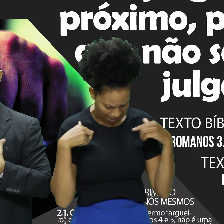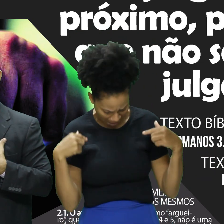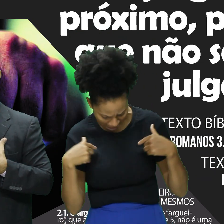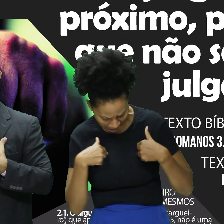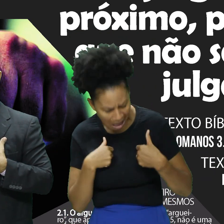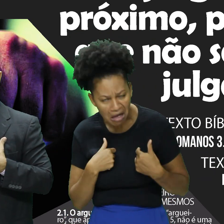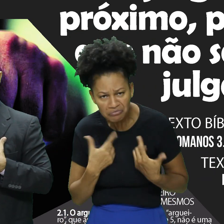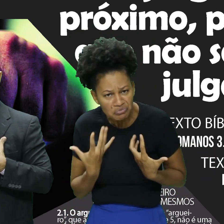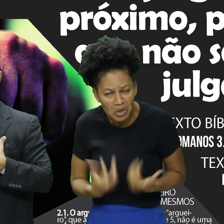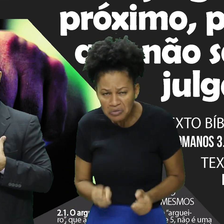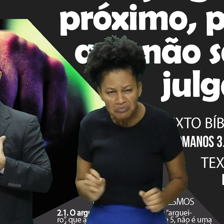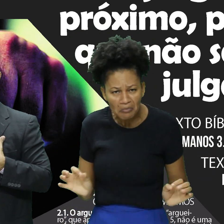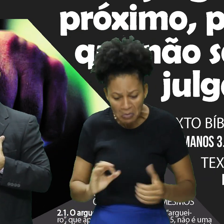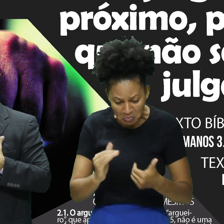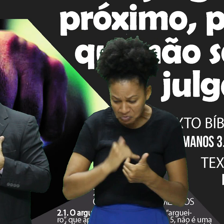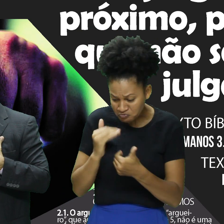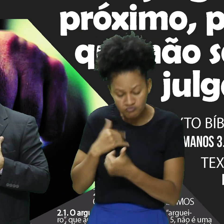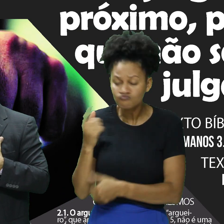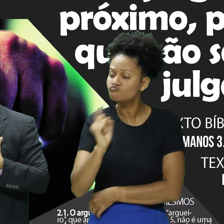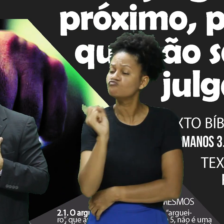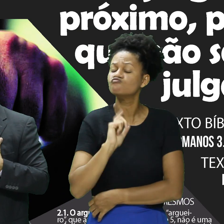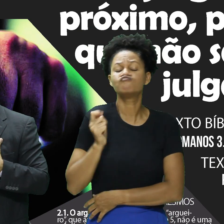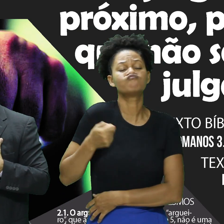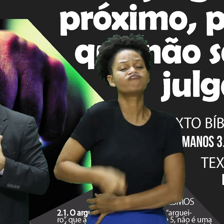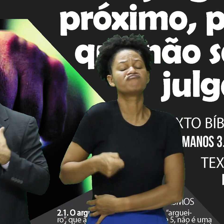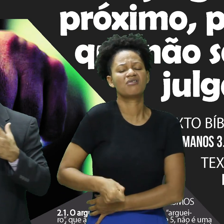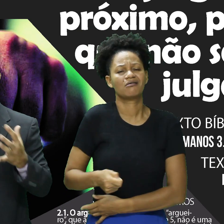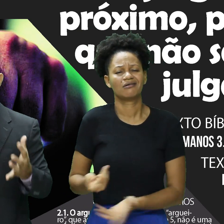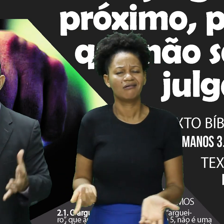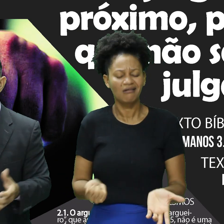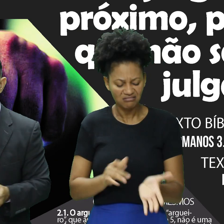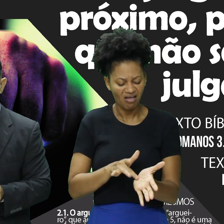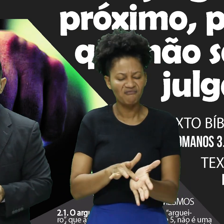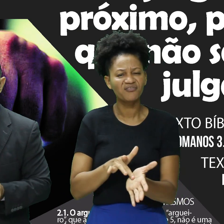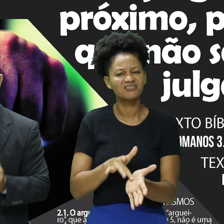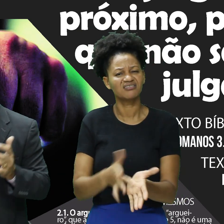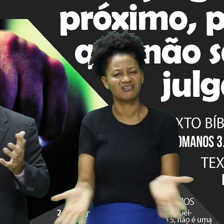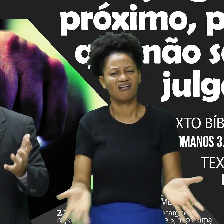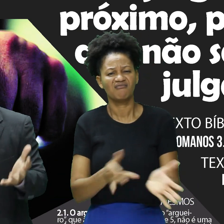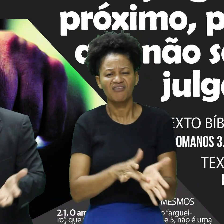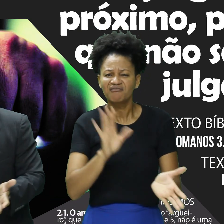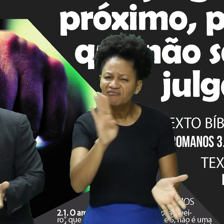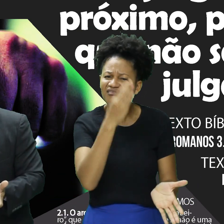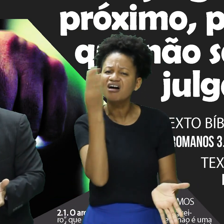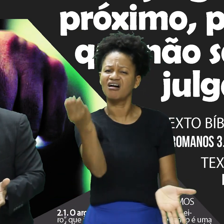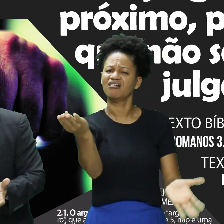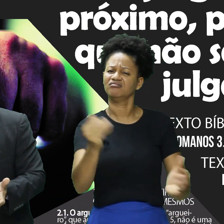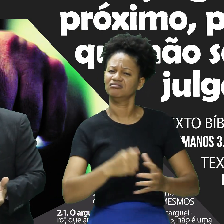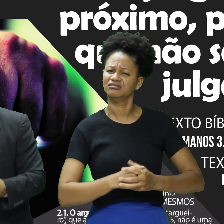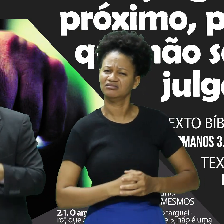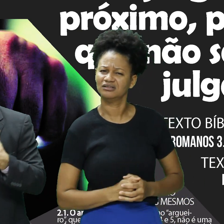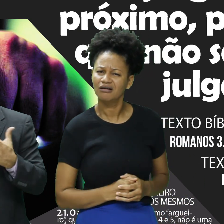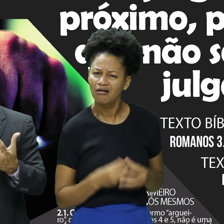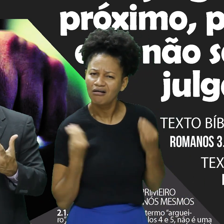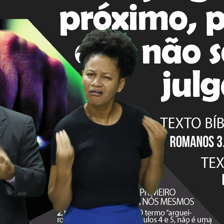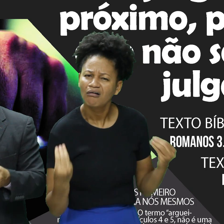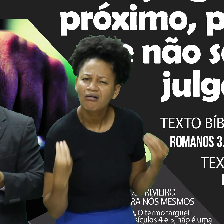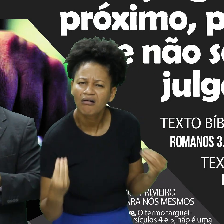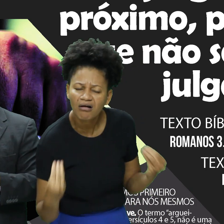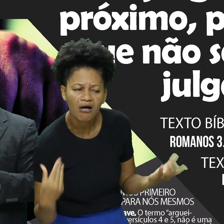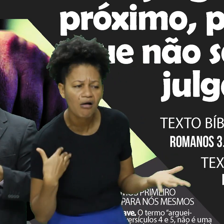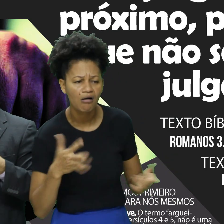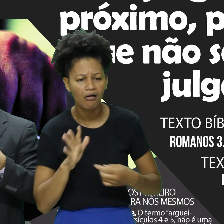mas não aceito mudança para a minha vida. Isso é hipocrisia, é falsidade. Como é que eu